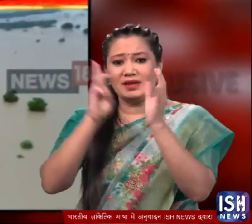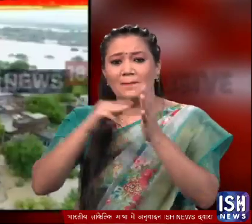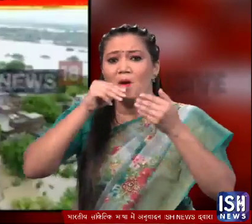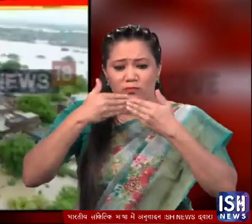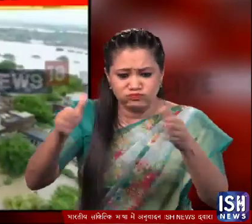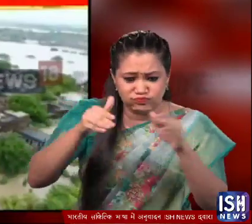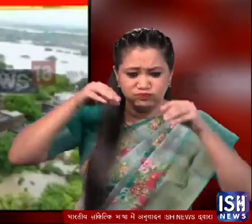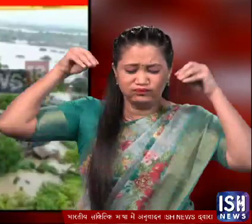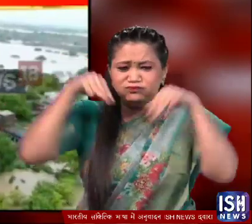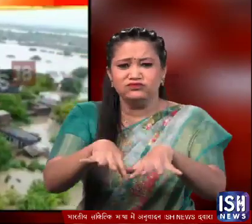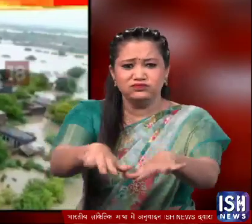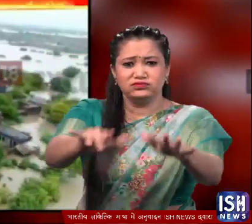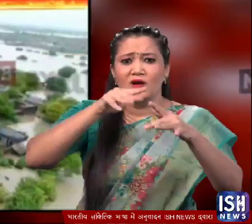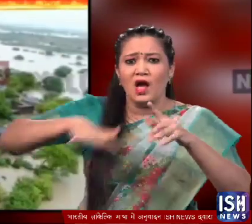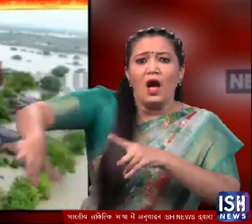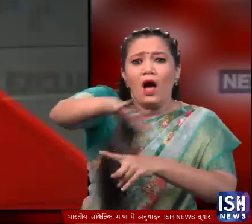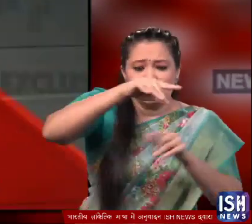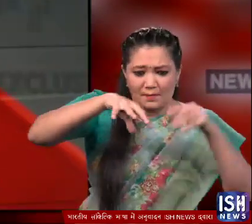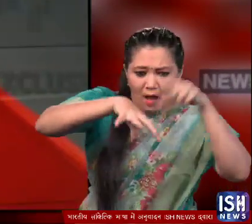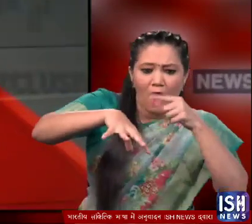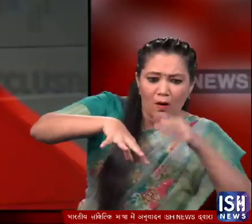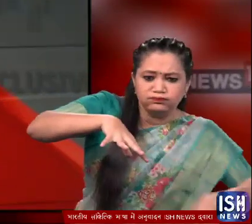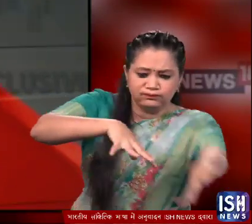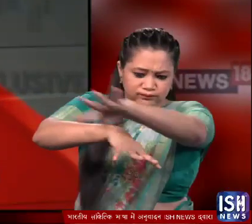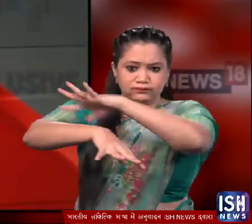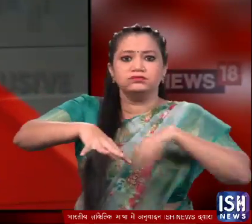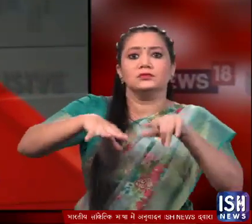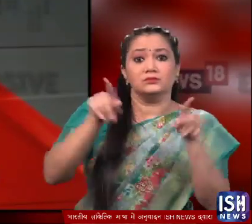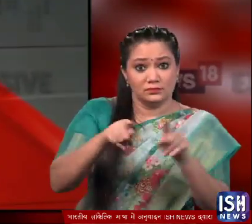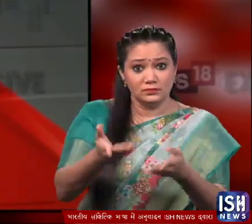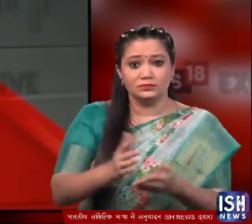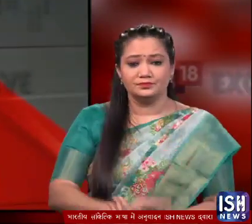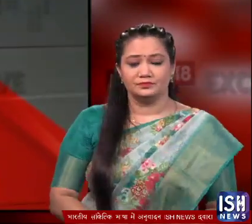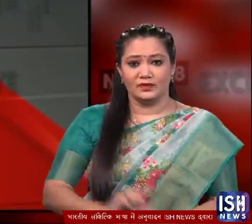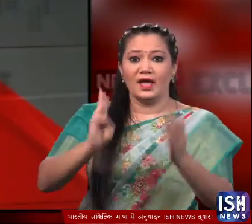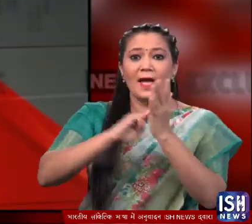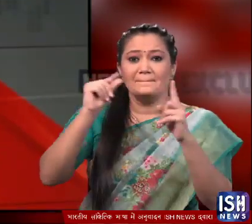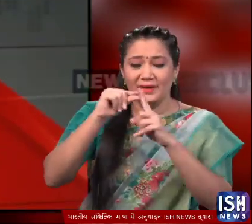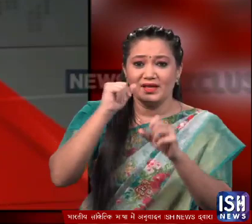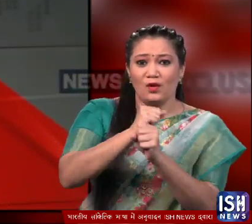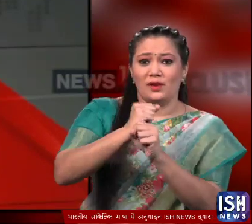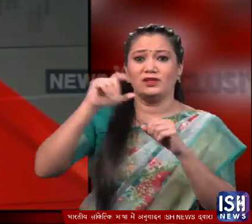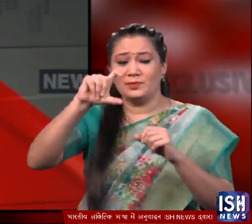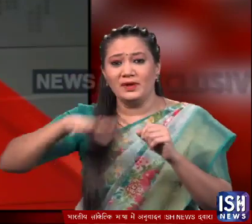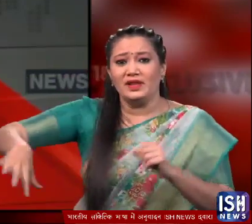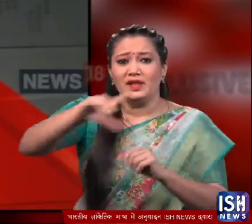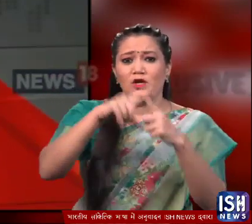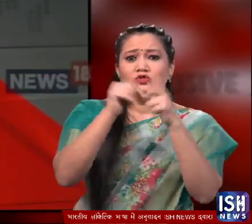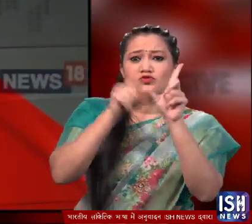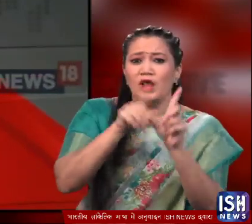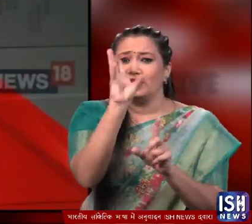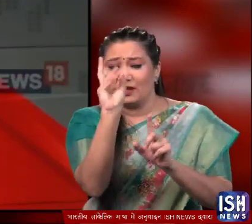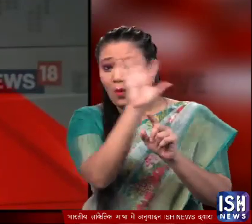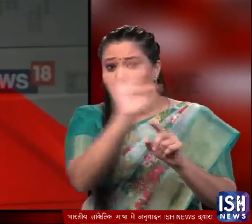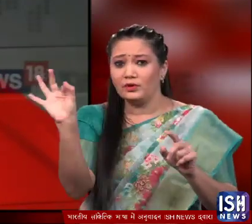बाद रिहायशी इलाके टापू में बदल चुके हैं। सौभाग्य की एक बात यह कि मध्य प्रदेश के ग्वालियर चंबल इलाके में जुलाई के तीसरे